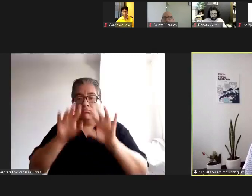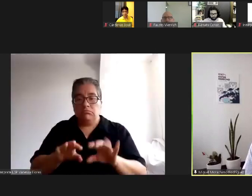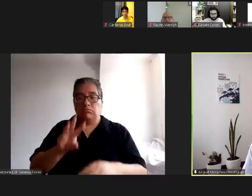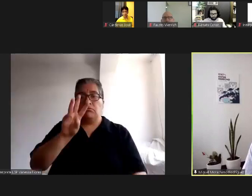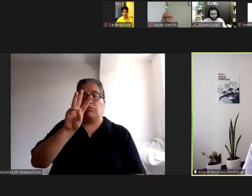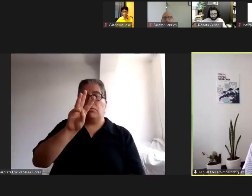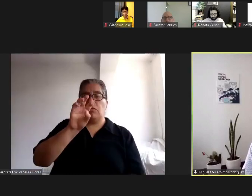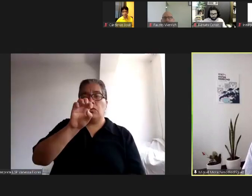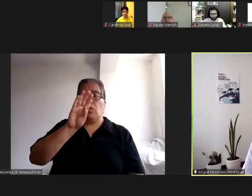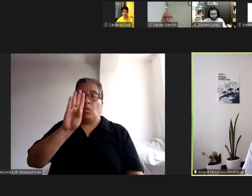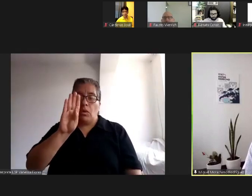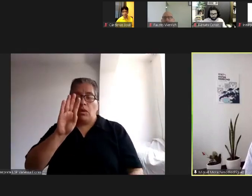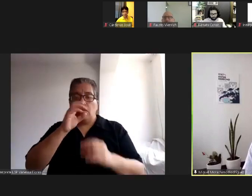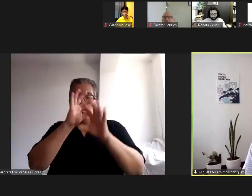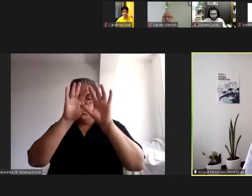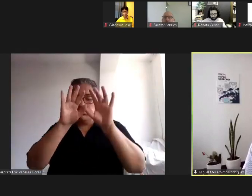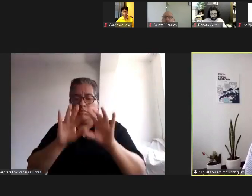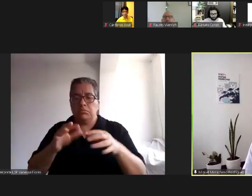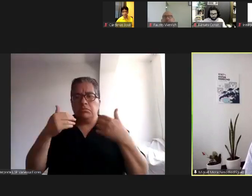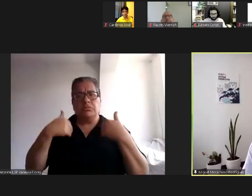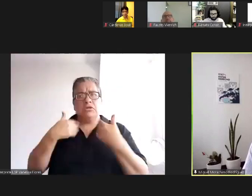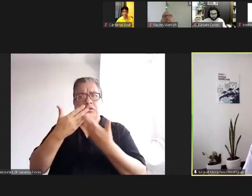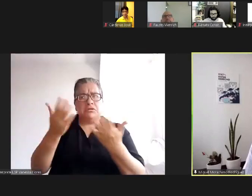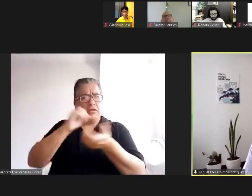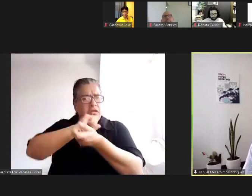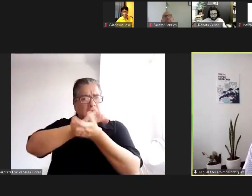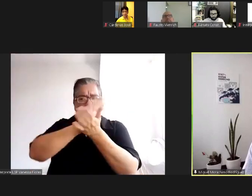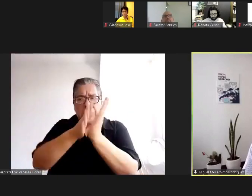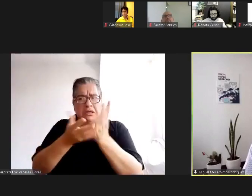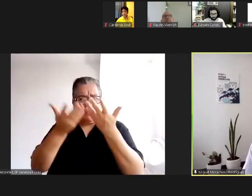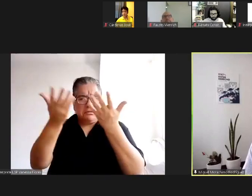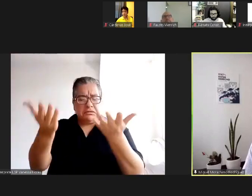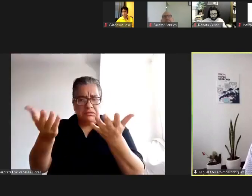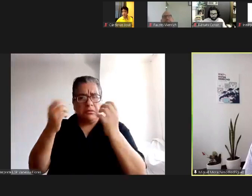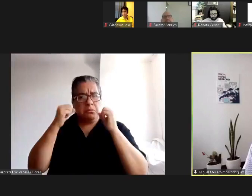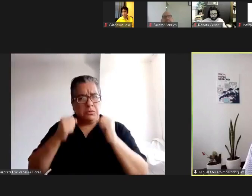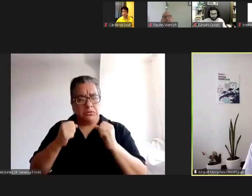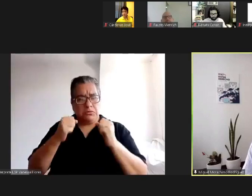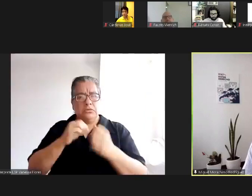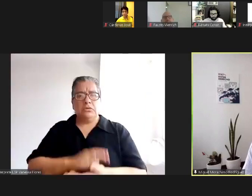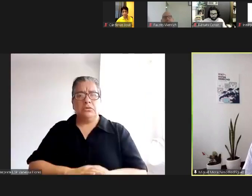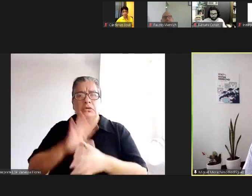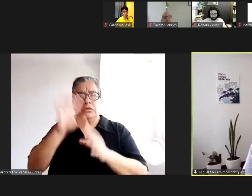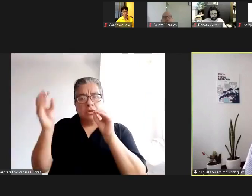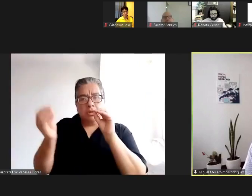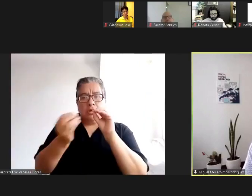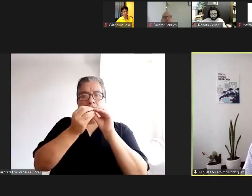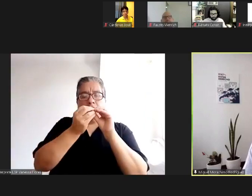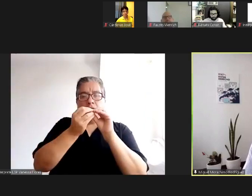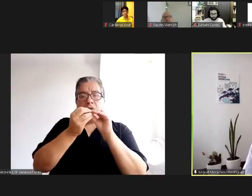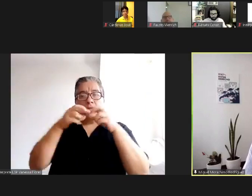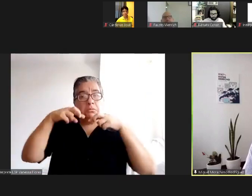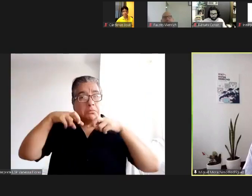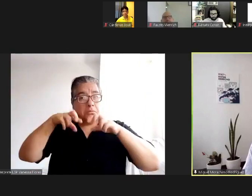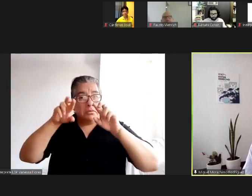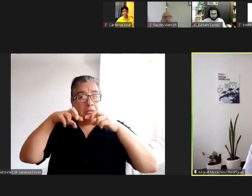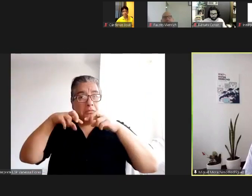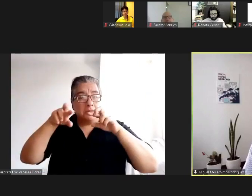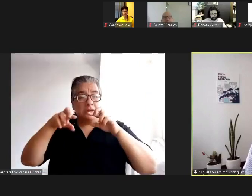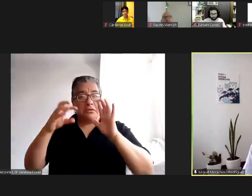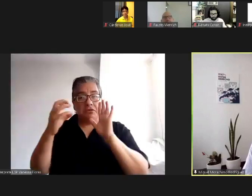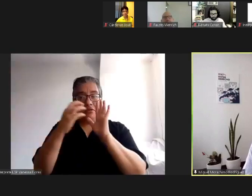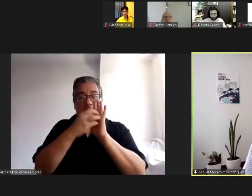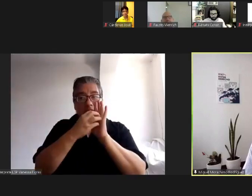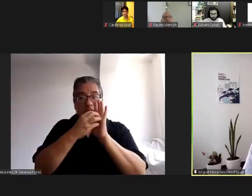autores y creadores tienen a su disposición de manera gratuita la posibilidad de añadir esta licencia